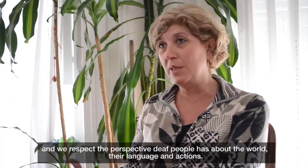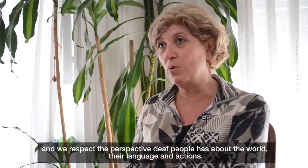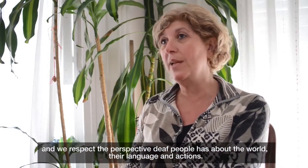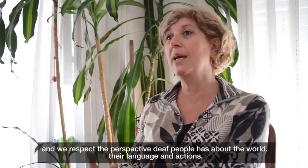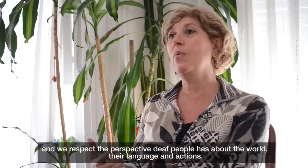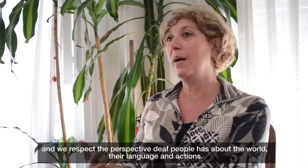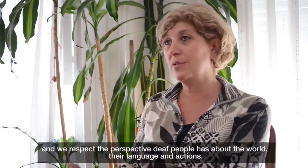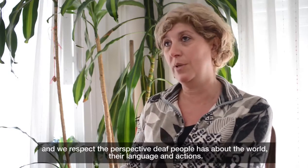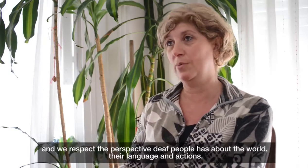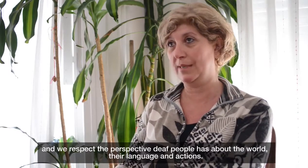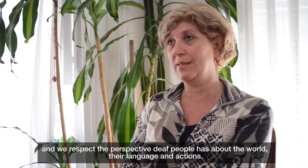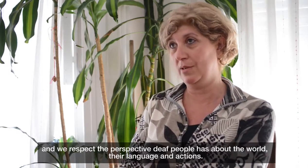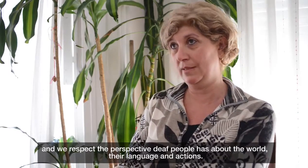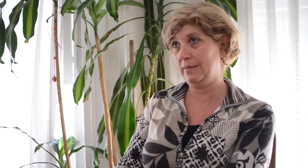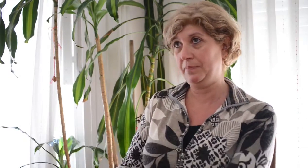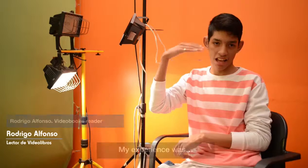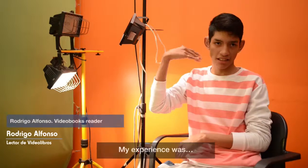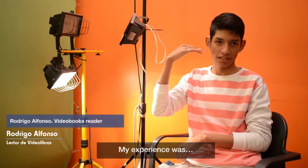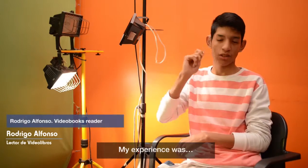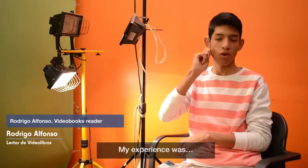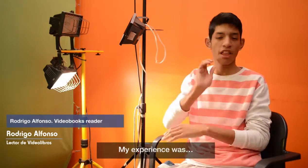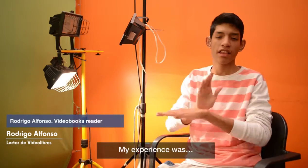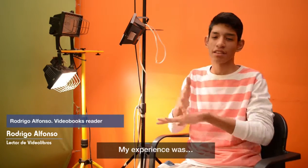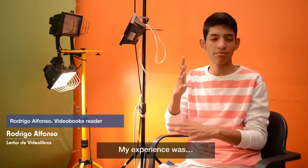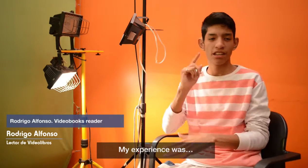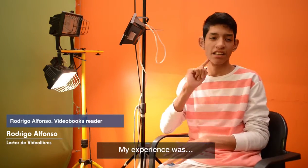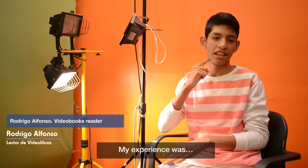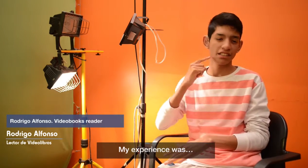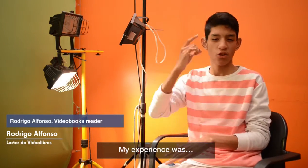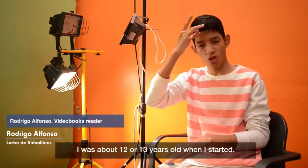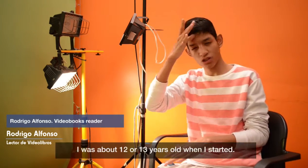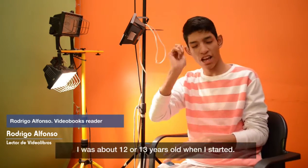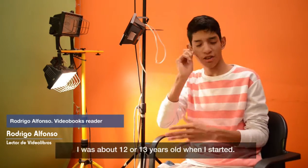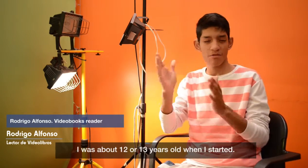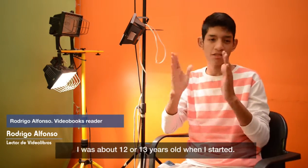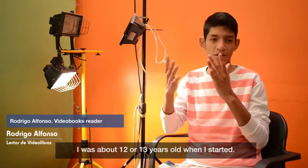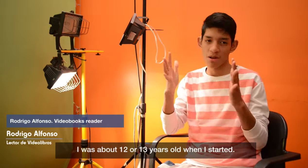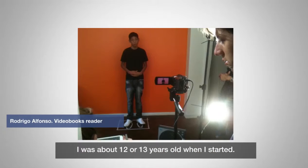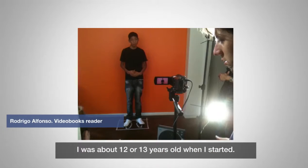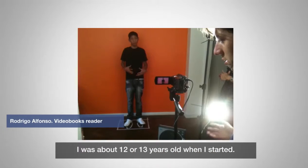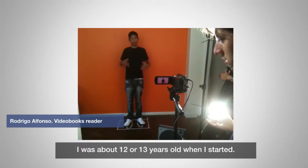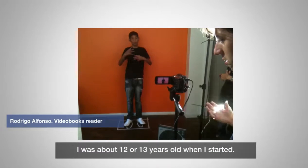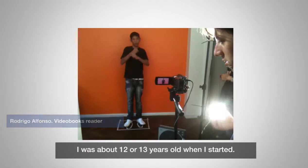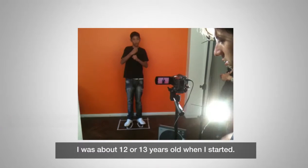su lengua, sobre sus acciones. Mi experiencia fue cuando empecé más o menos 12 o 13 años, tenía